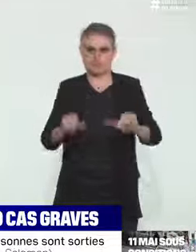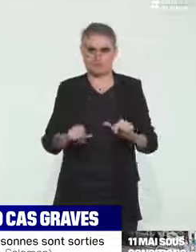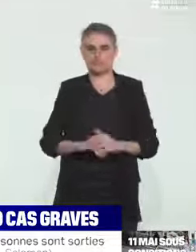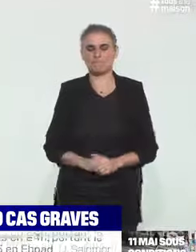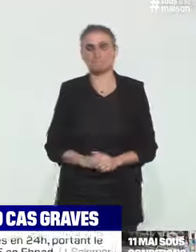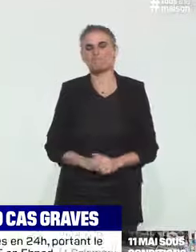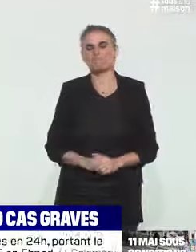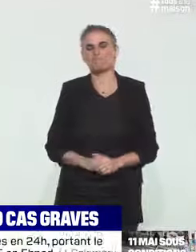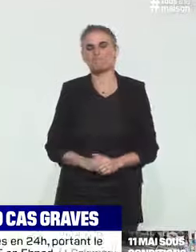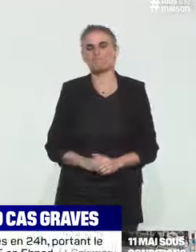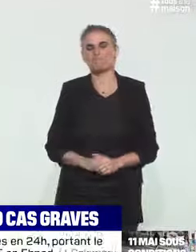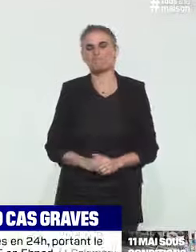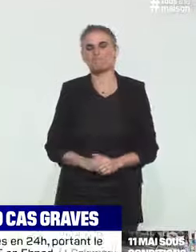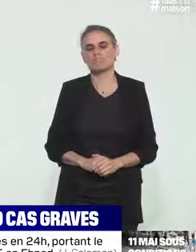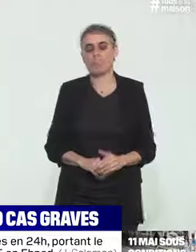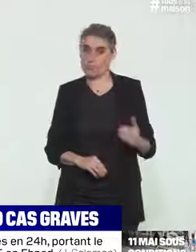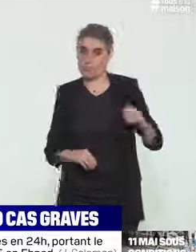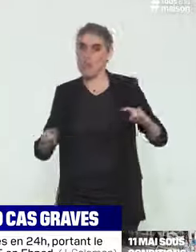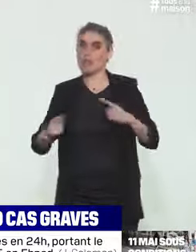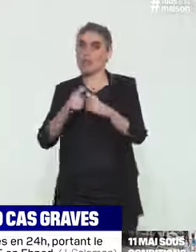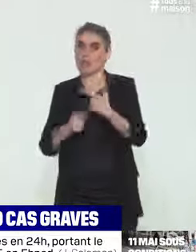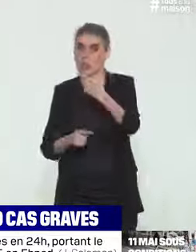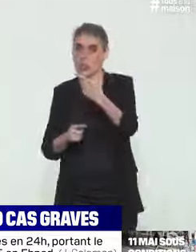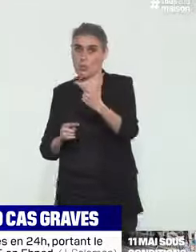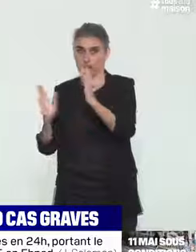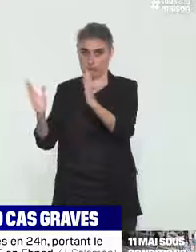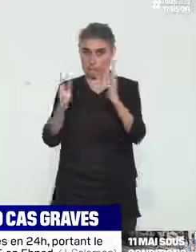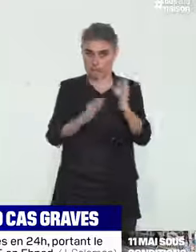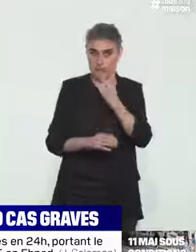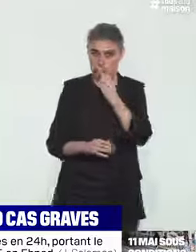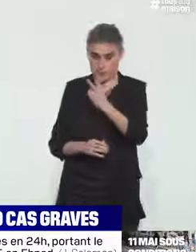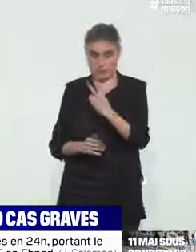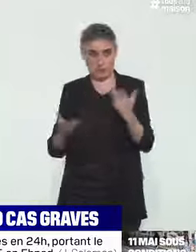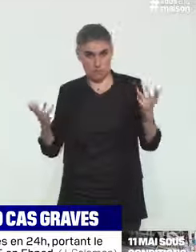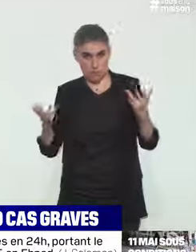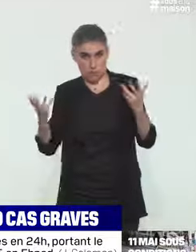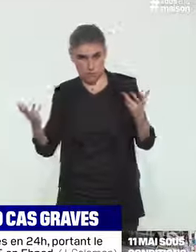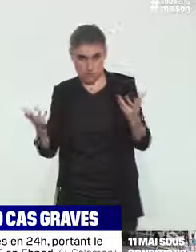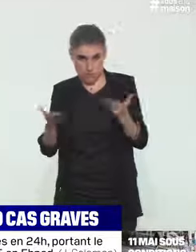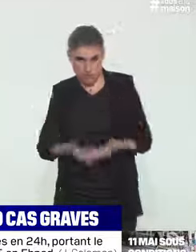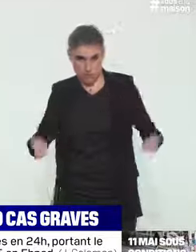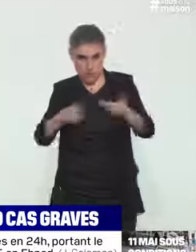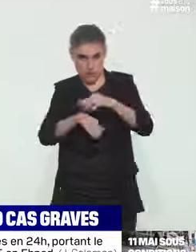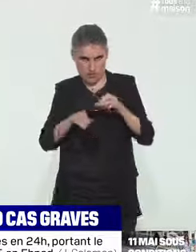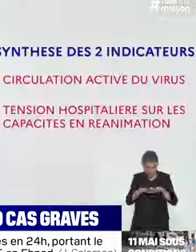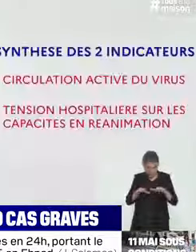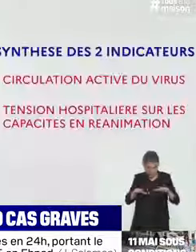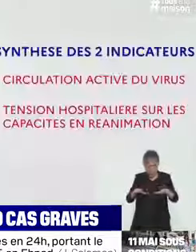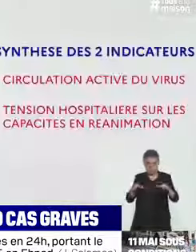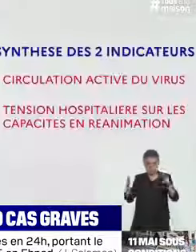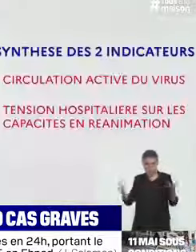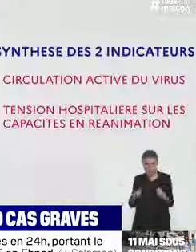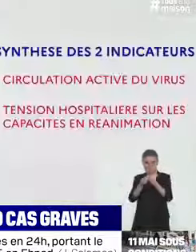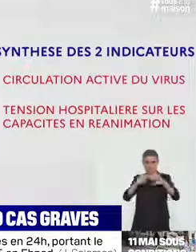Les deux premières cartes que vous avez vues nous permettent d'élaborer la carte de synthèse de la situation épidémique que vous voyez désormais en